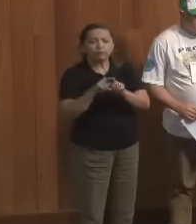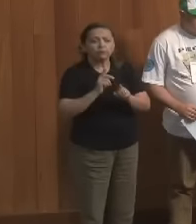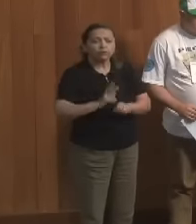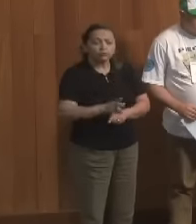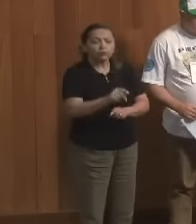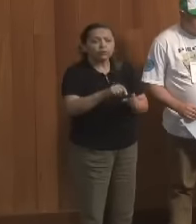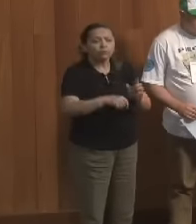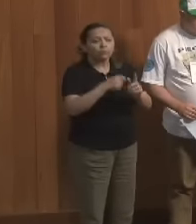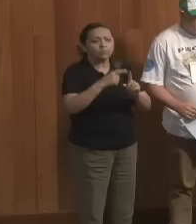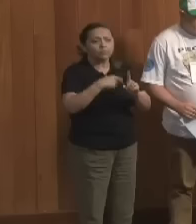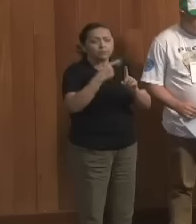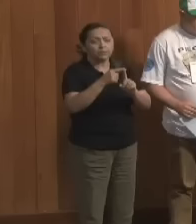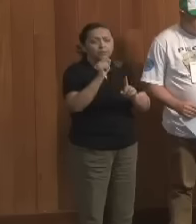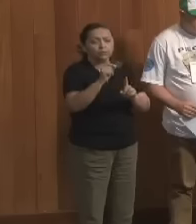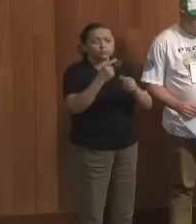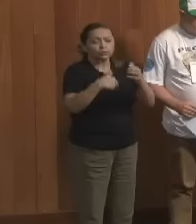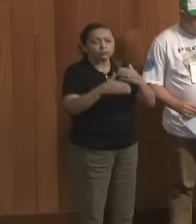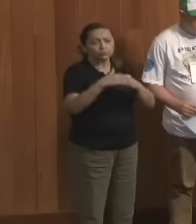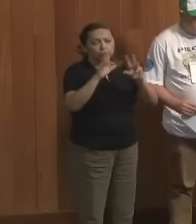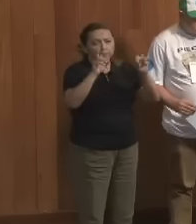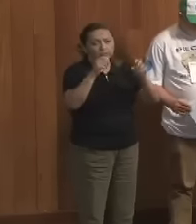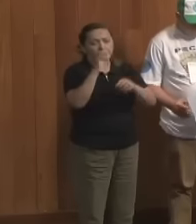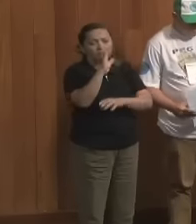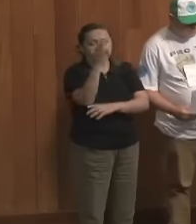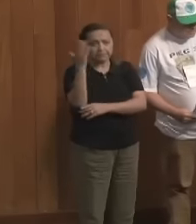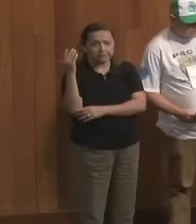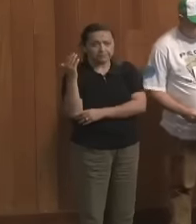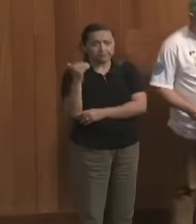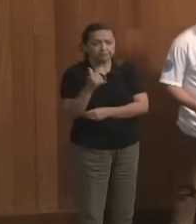continuo um pouco mais com essa questão do meio ambiente.